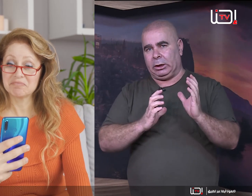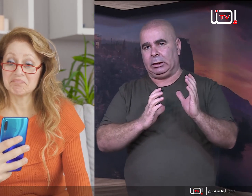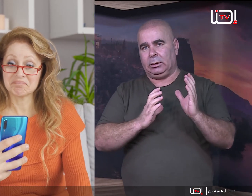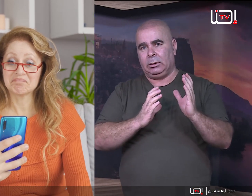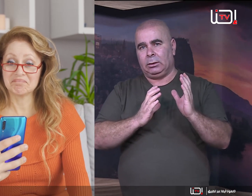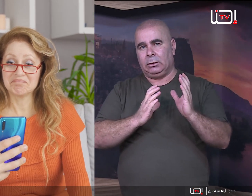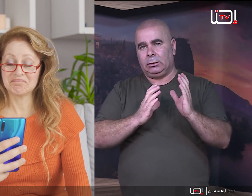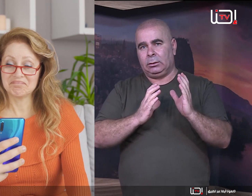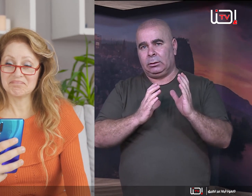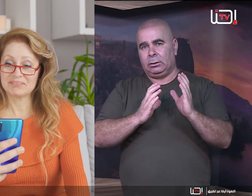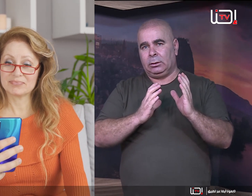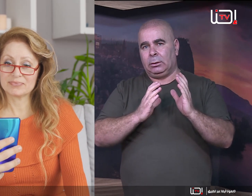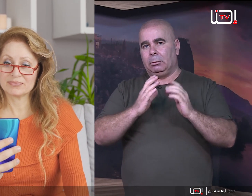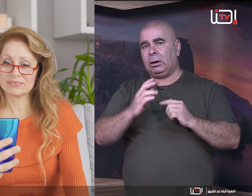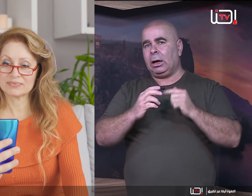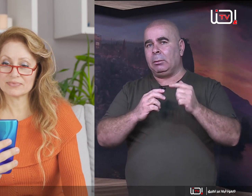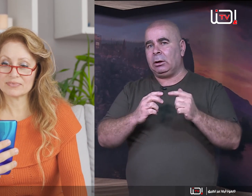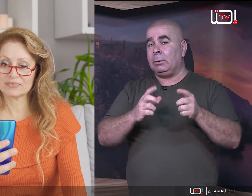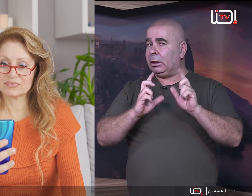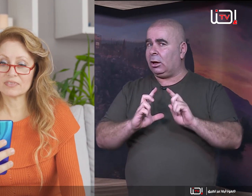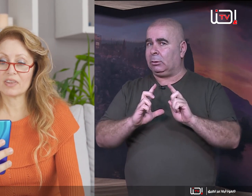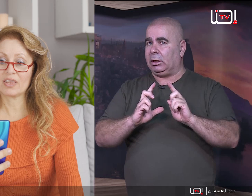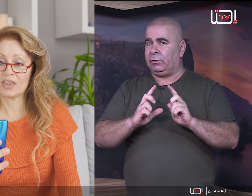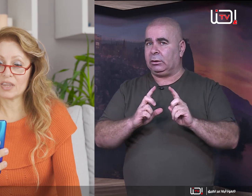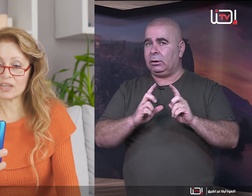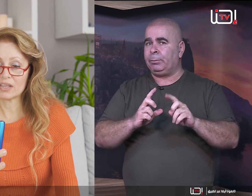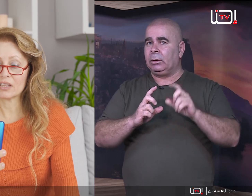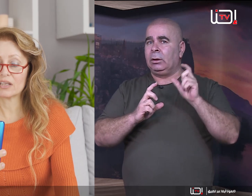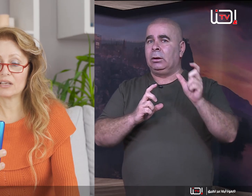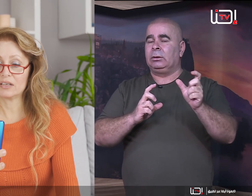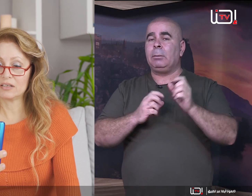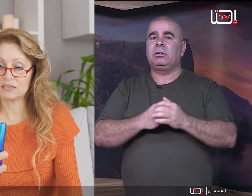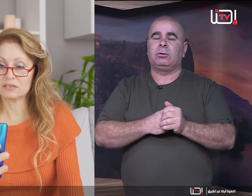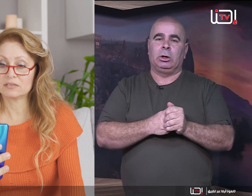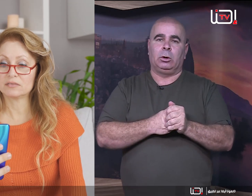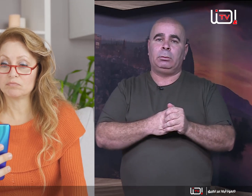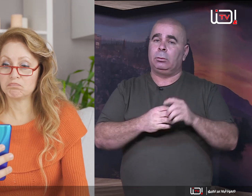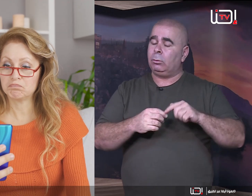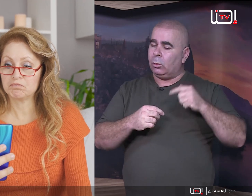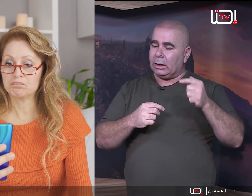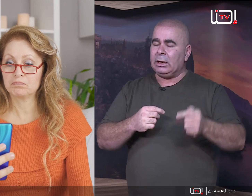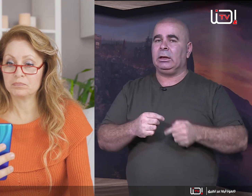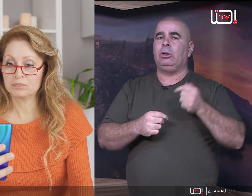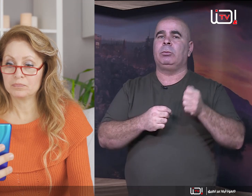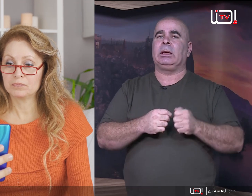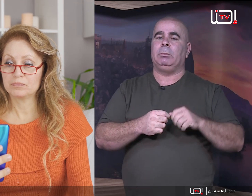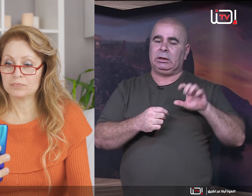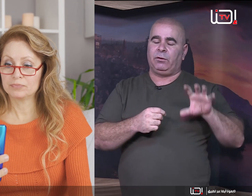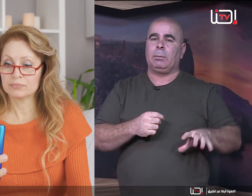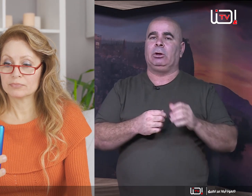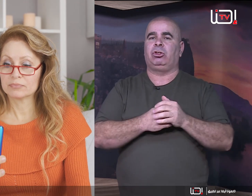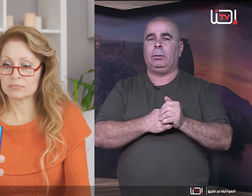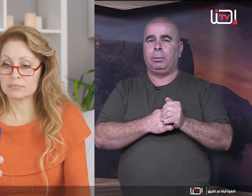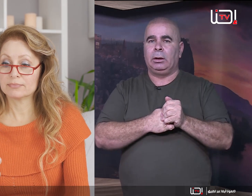بحضنه يعني مره على مره البنت خاطبه على فكره تم تصويرهم واكيد الشيء من